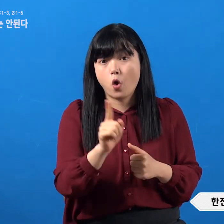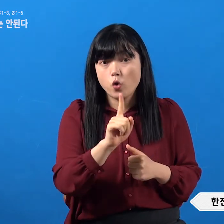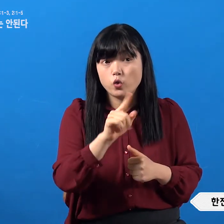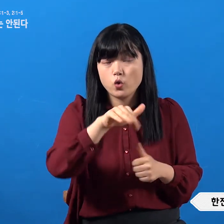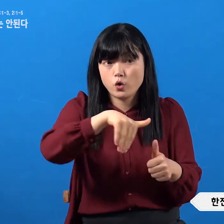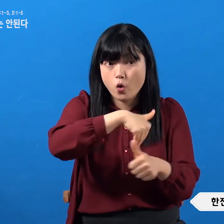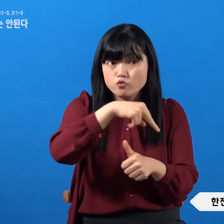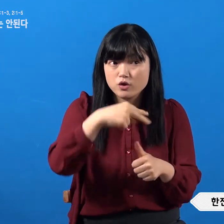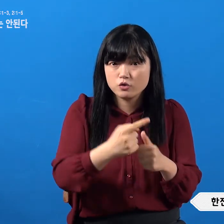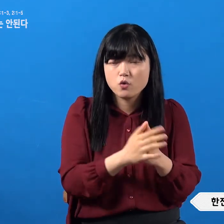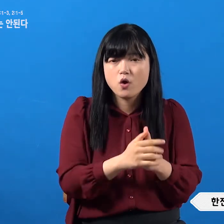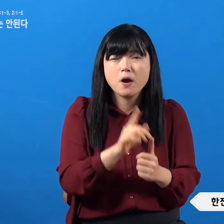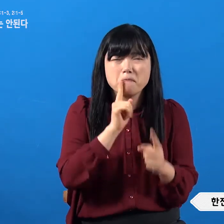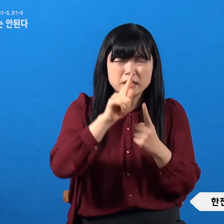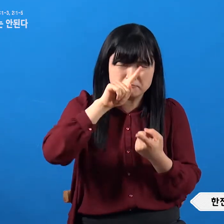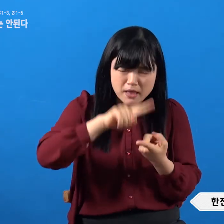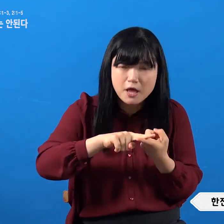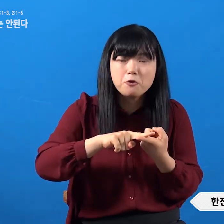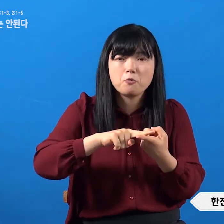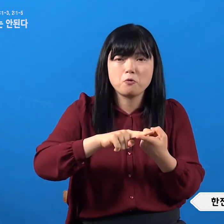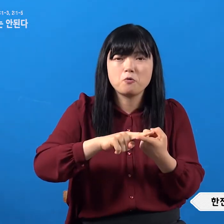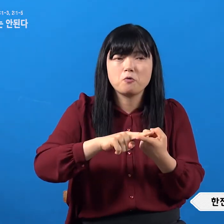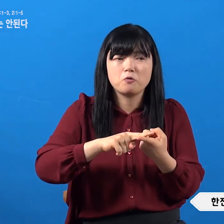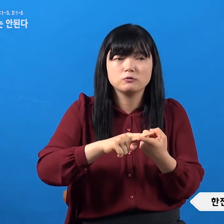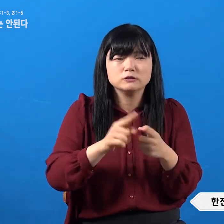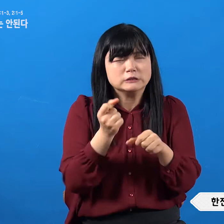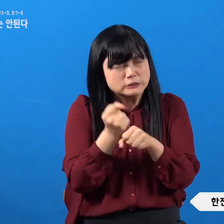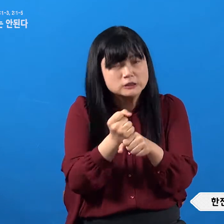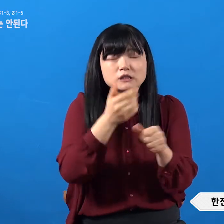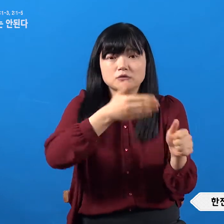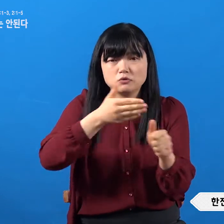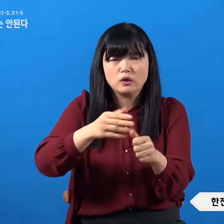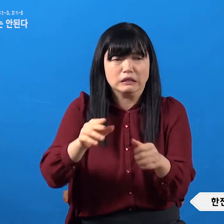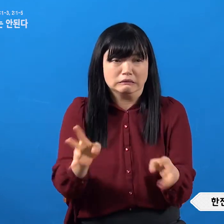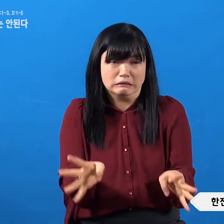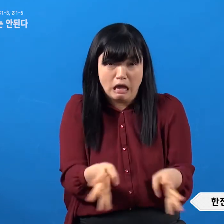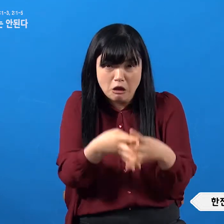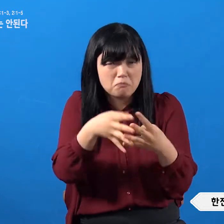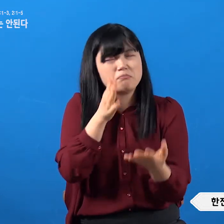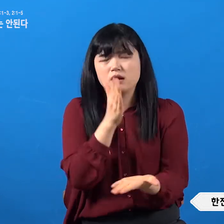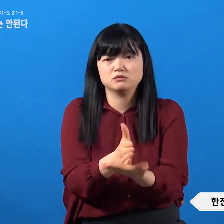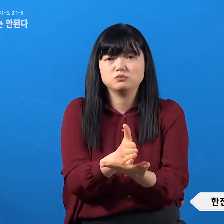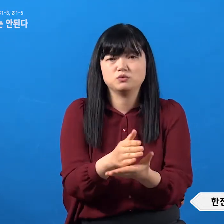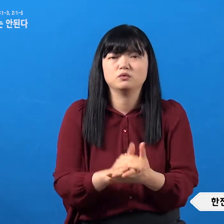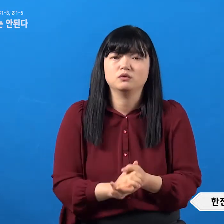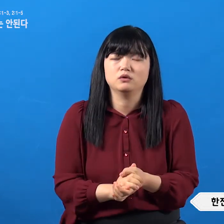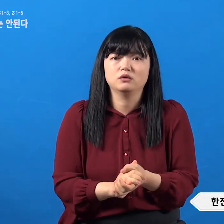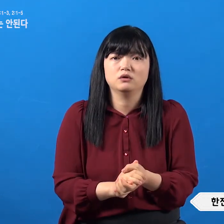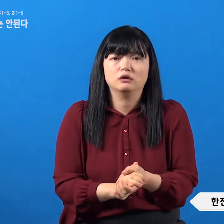어떤 경우에도 말씀 그대로만 붙드십시오. 타협하지 마십시오.